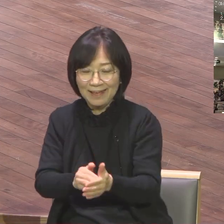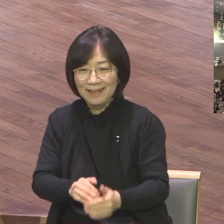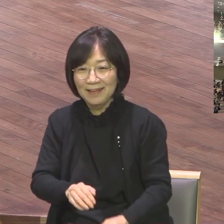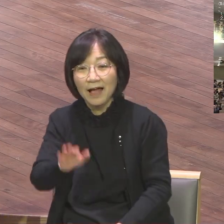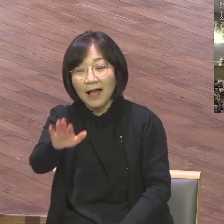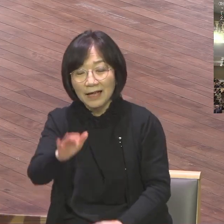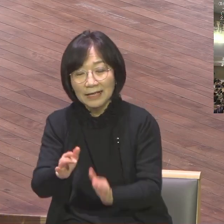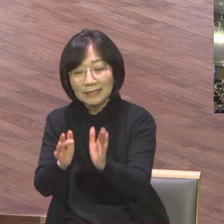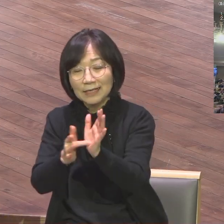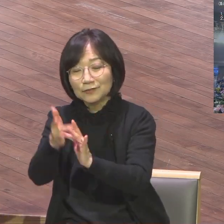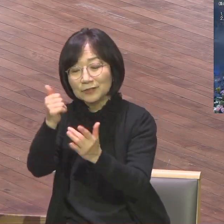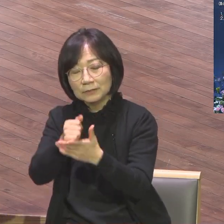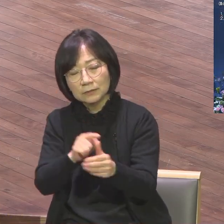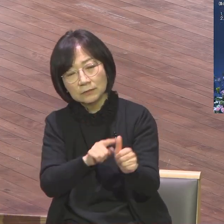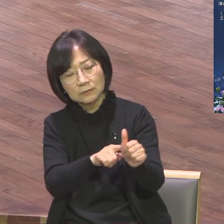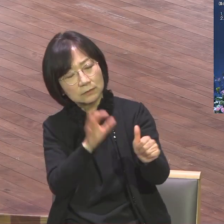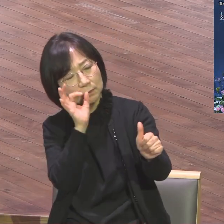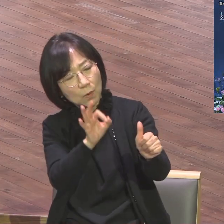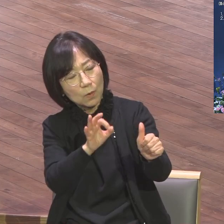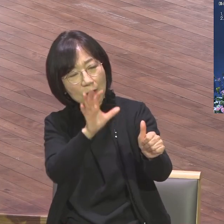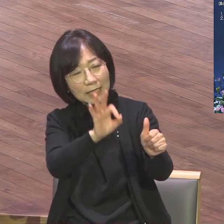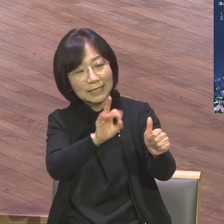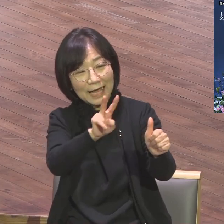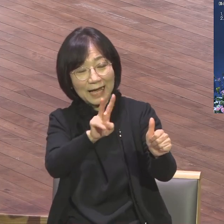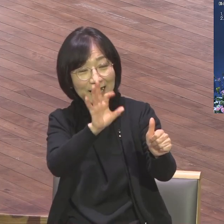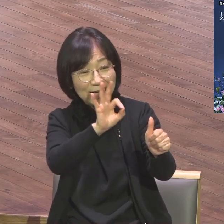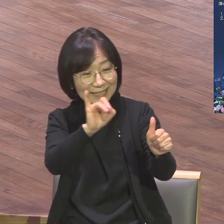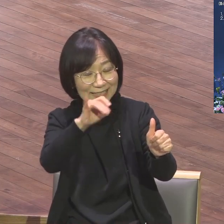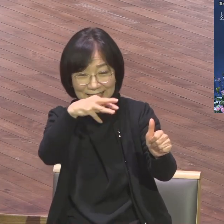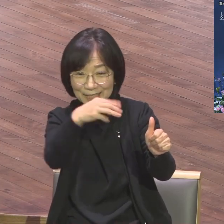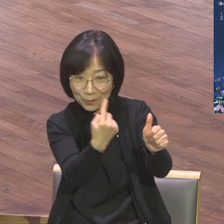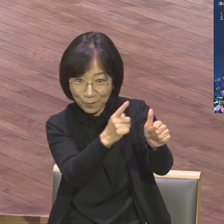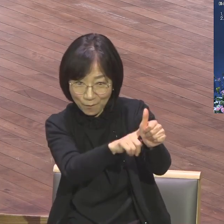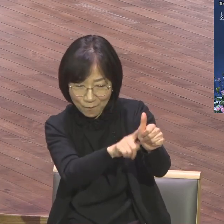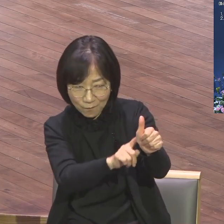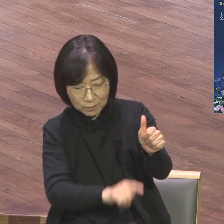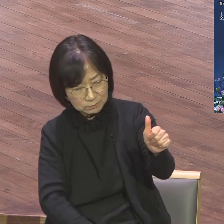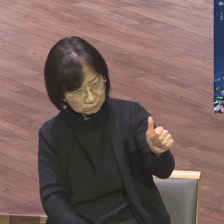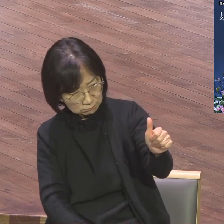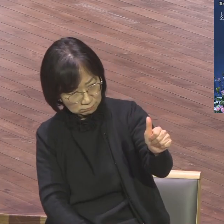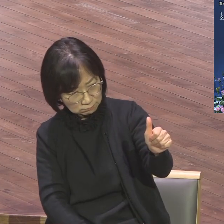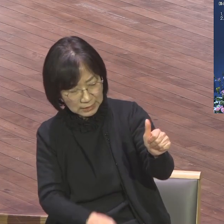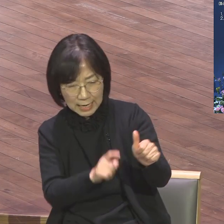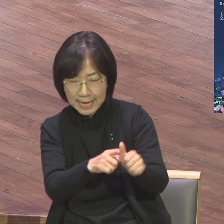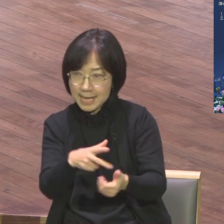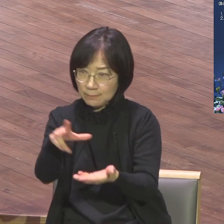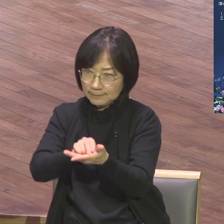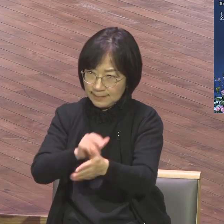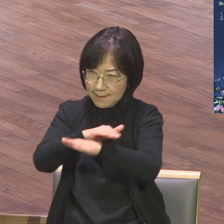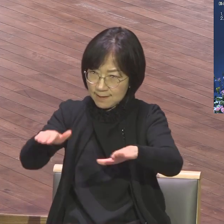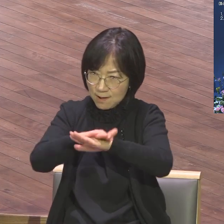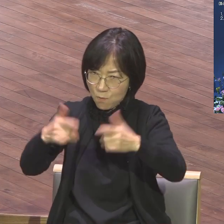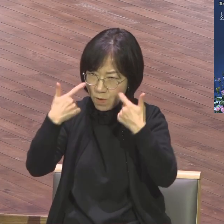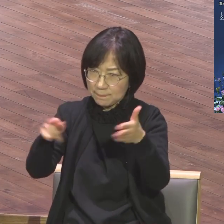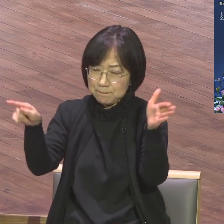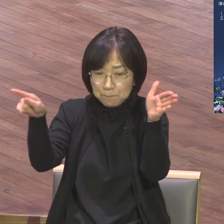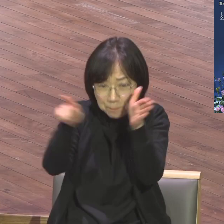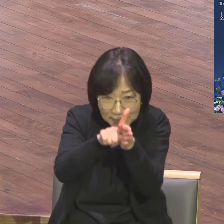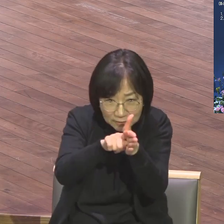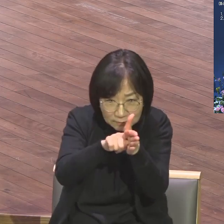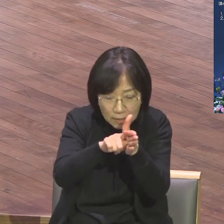속에 예수님께서 자신의 문제를 분명히 해결해 주실 것을 믿는 믿음을 보시고